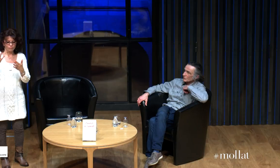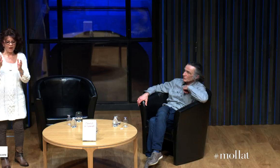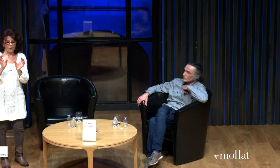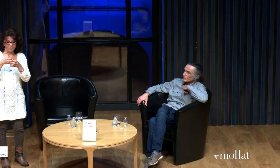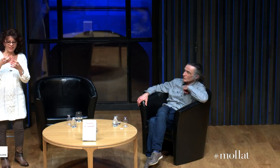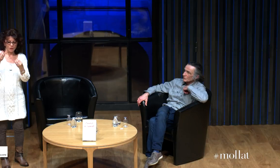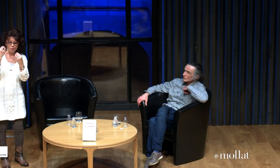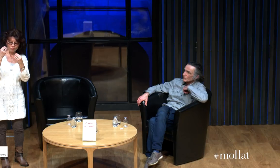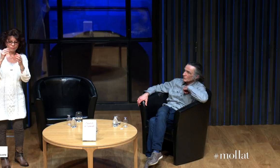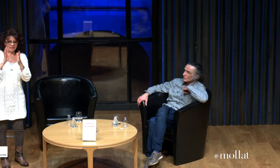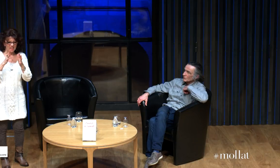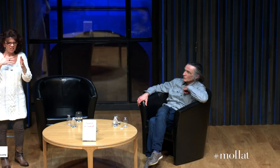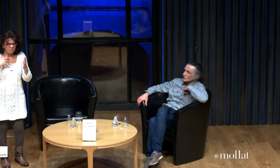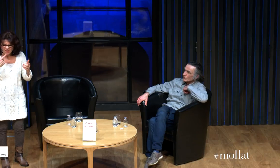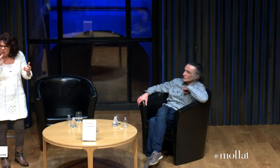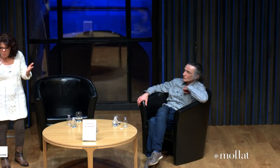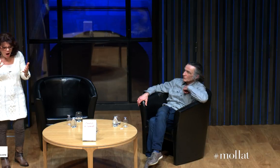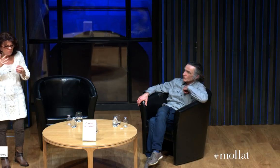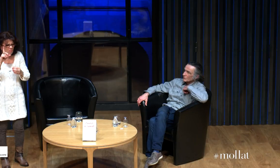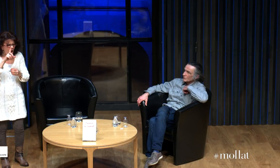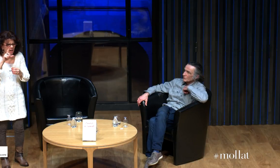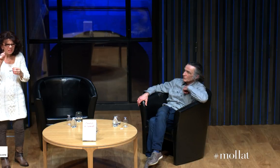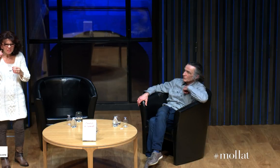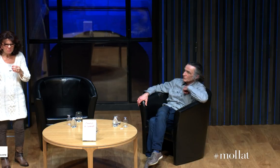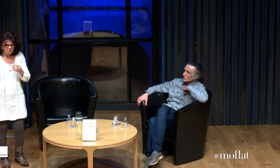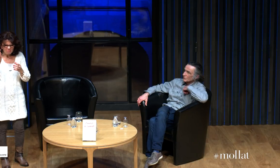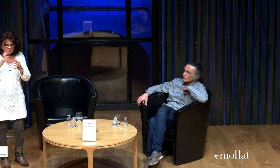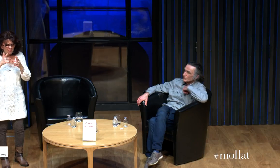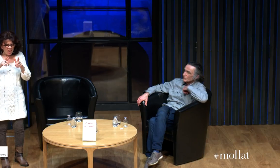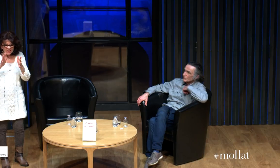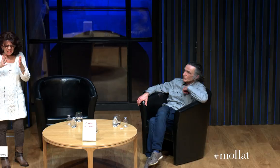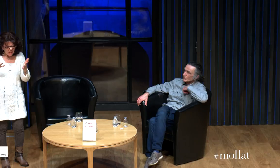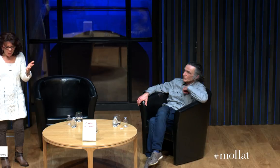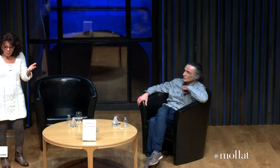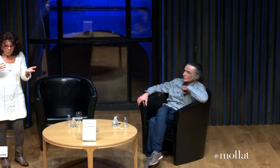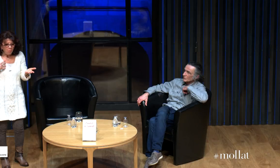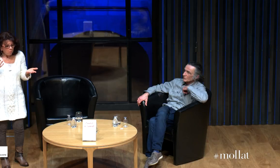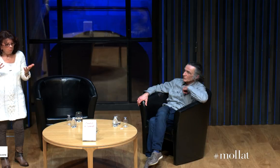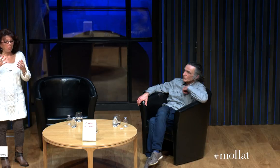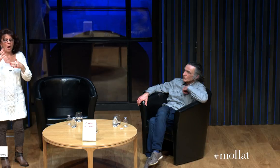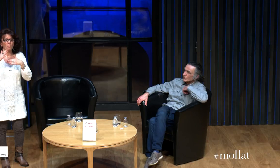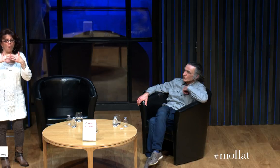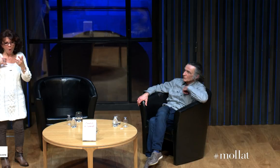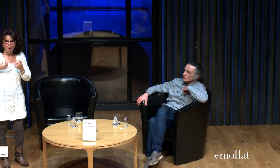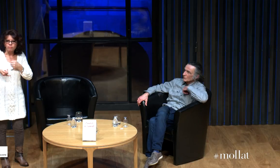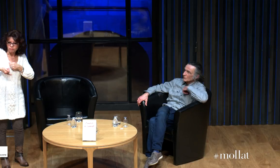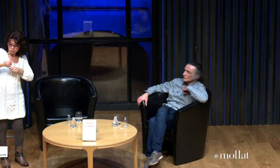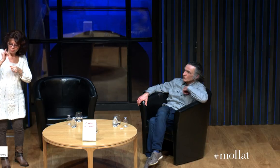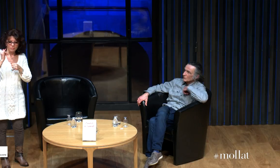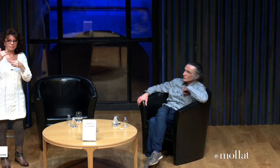c'est tout nouveau. Tu peux venir suivre cette formation de langue des signes. Je me dis, mais qu'est-ce que c'est LSF, qu'est-ce que ça veut